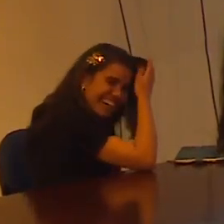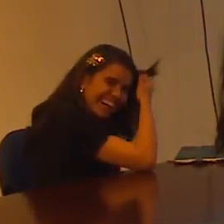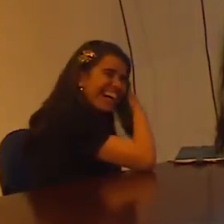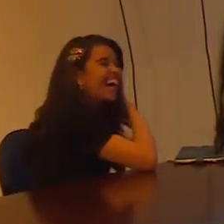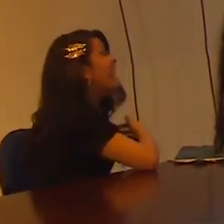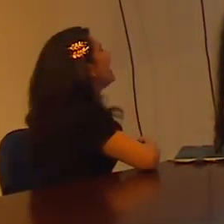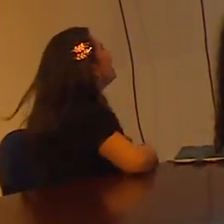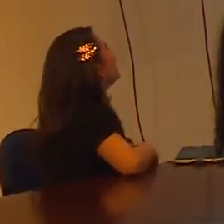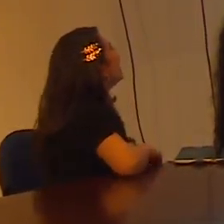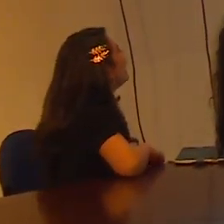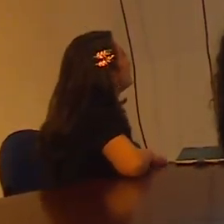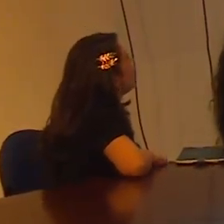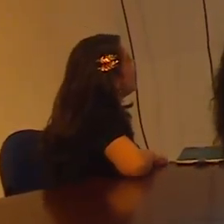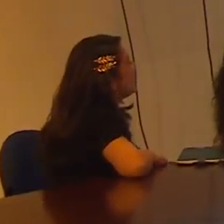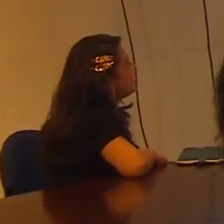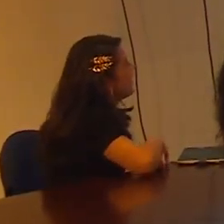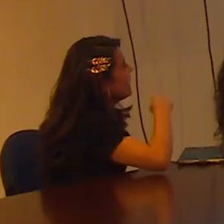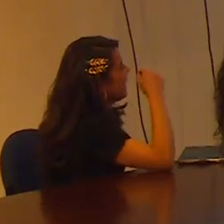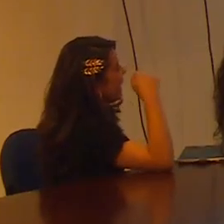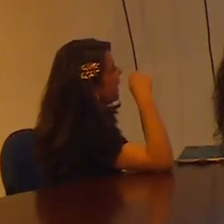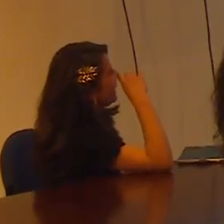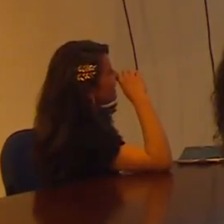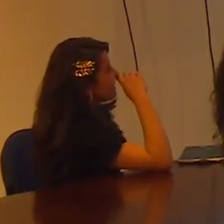Ay, no. Bueno.